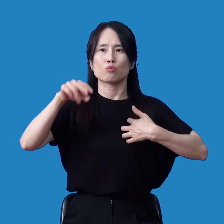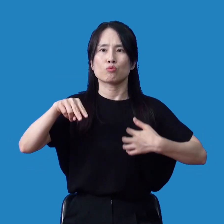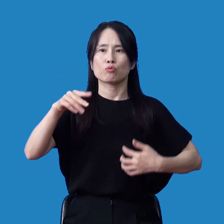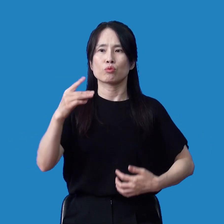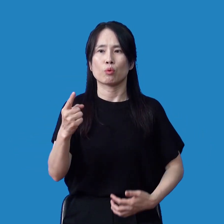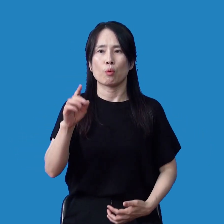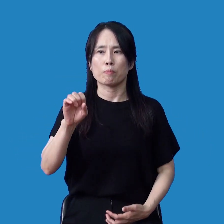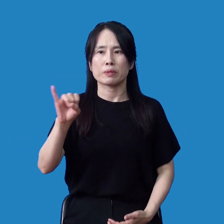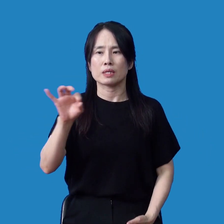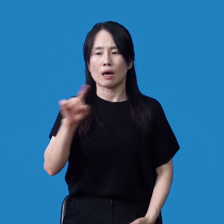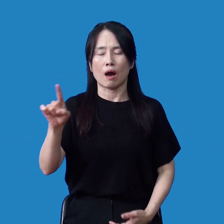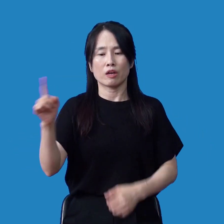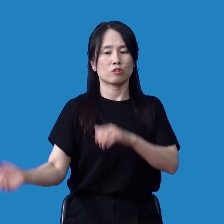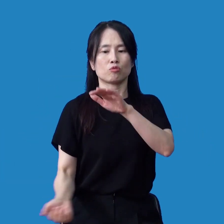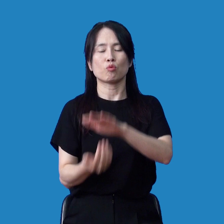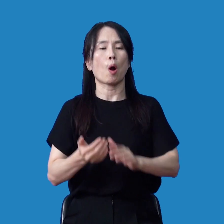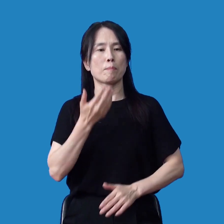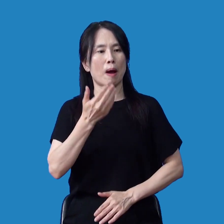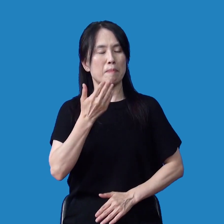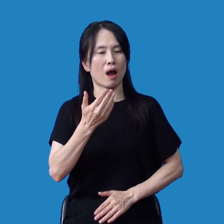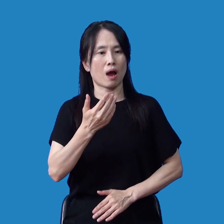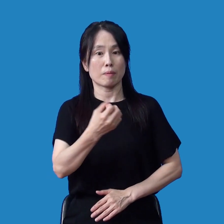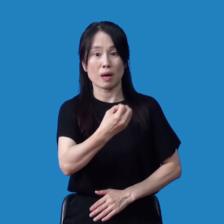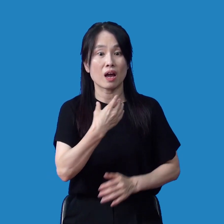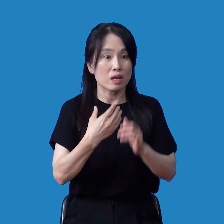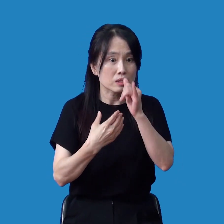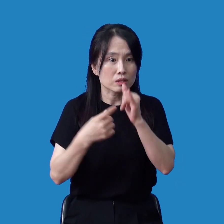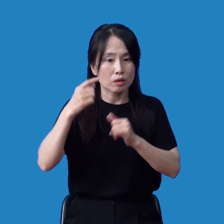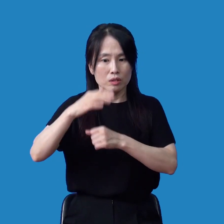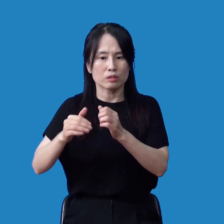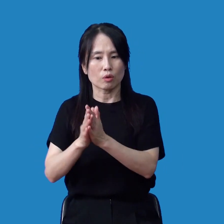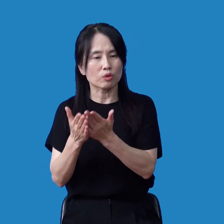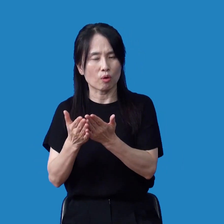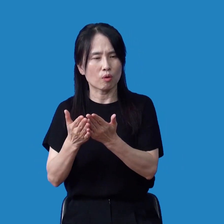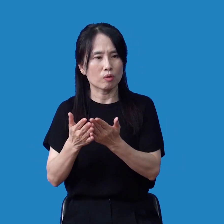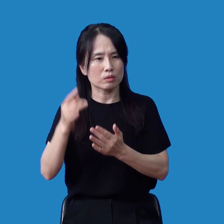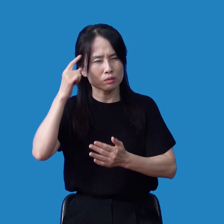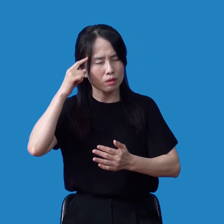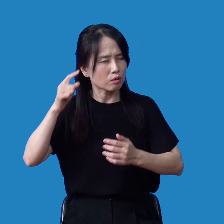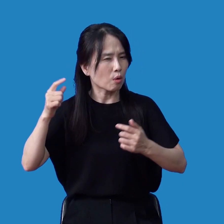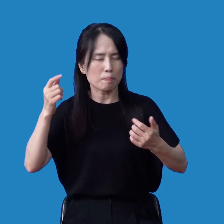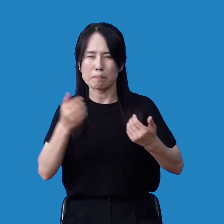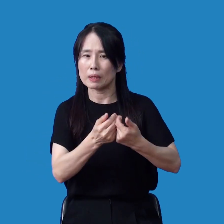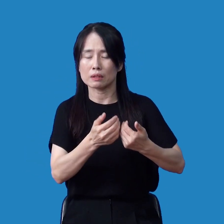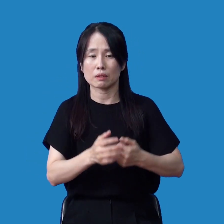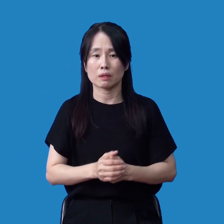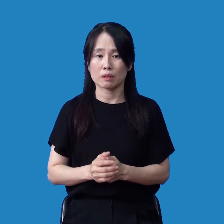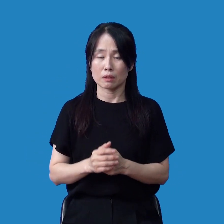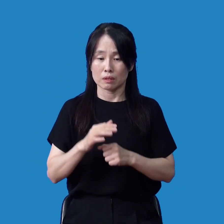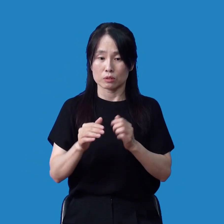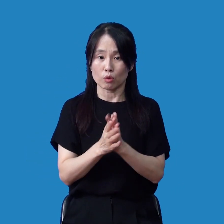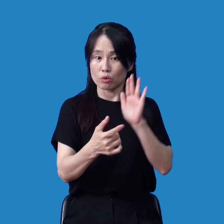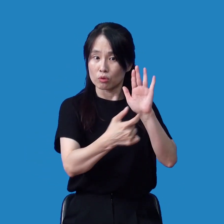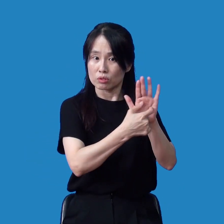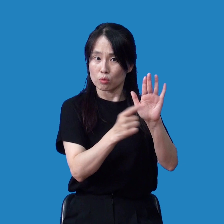것이다. 그렇게 생각합니다. 성경하고는 반대지요. 성경은 인간은 타락한 존재이기 때문에 세상은 갈수록